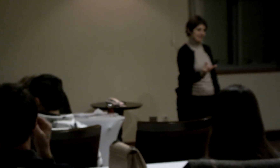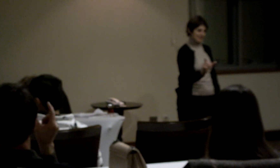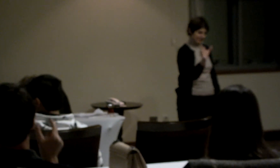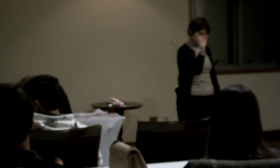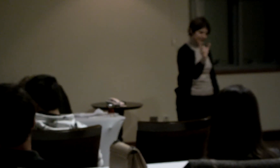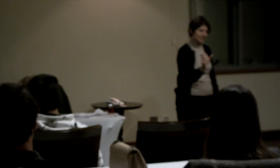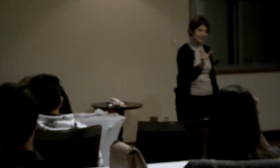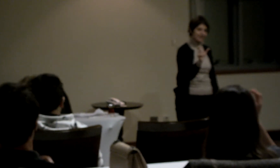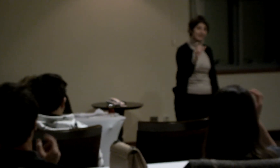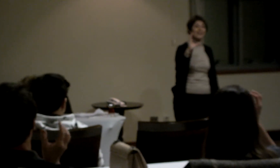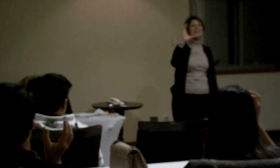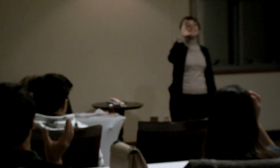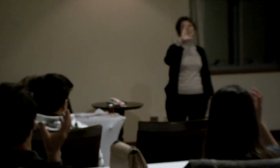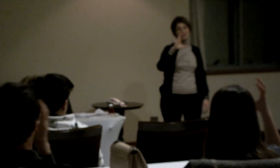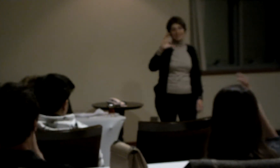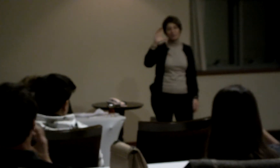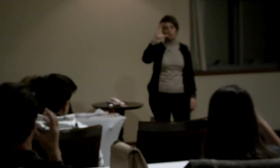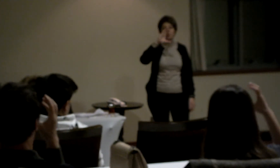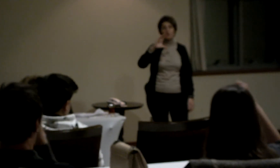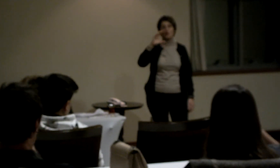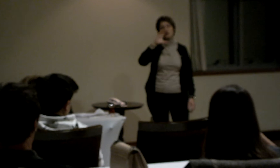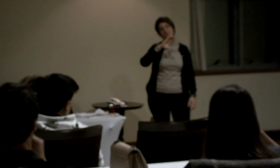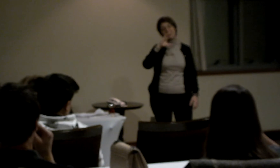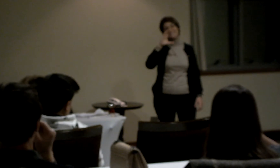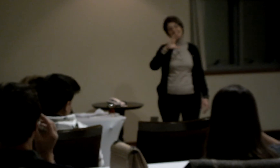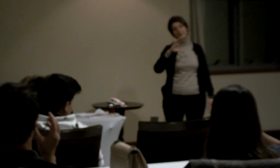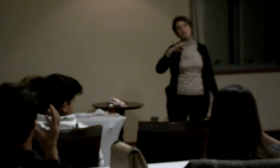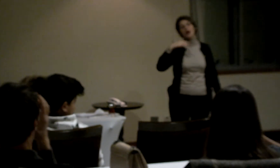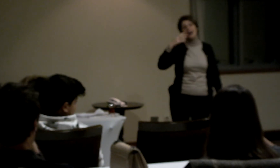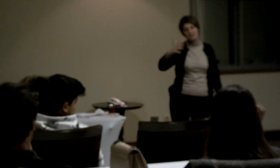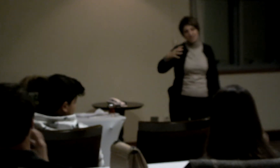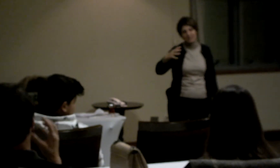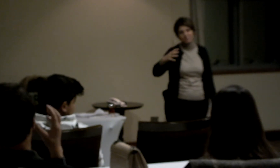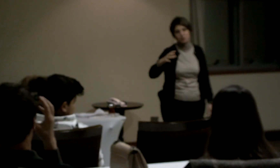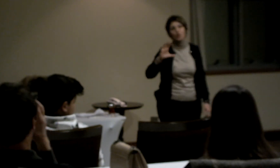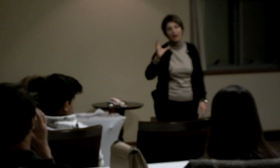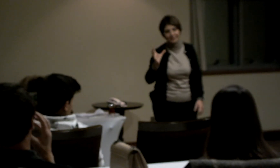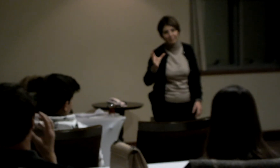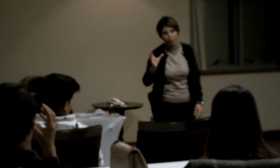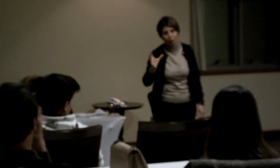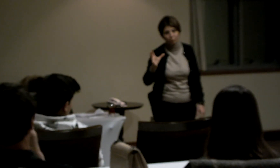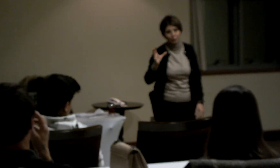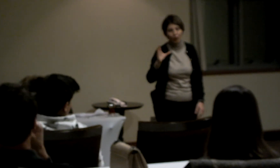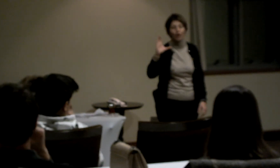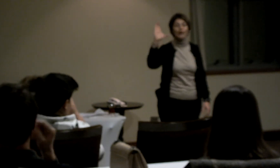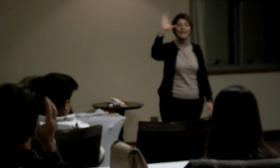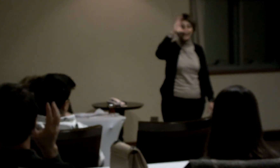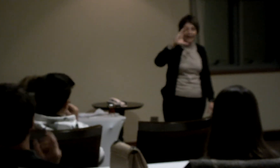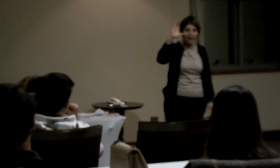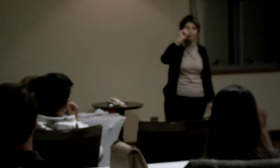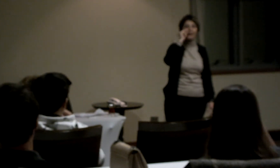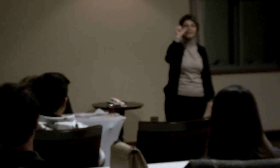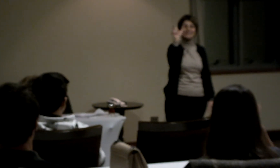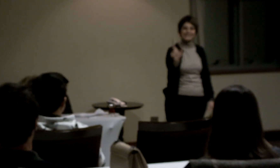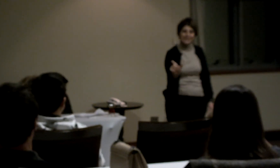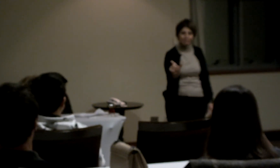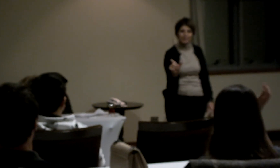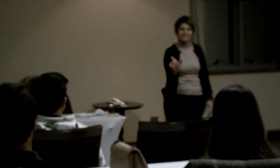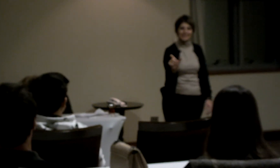Çünkü bunu yaptım ben. Yani şey, onu o şekilde zaten böyle ağır çekimde çok anlamlı olmuyor. Hemen hızlı yapmanız